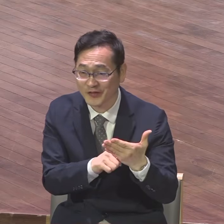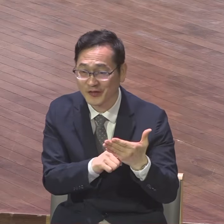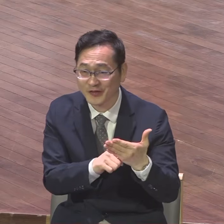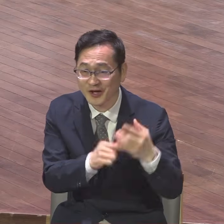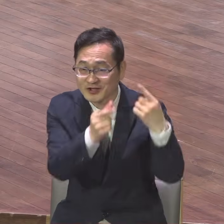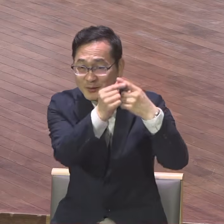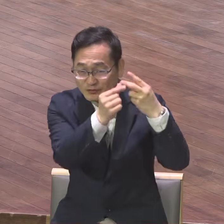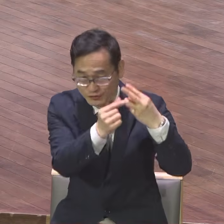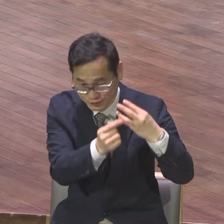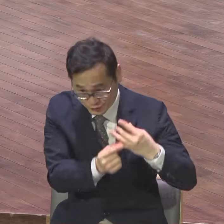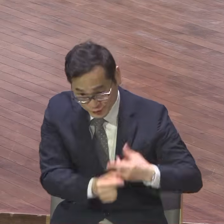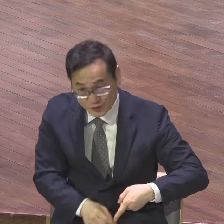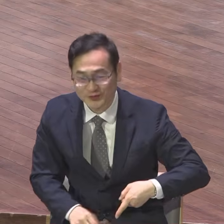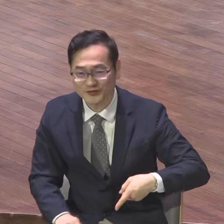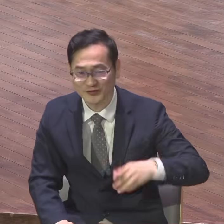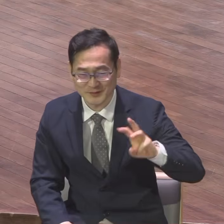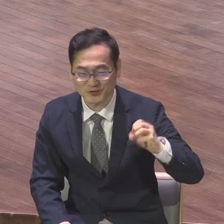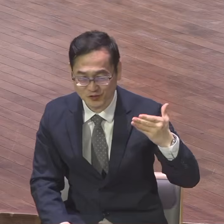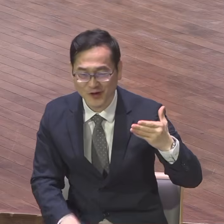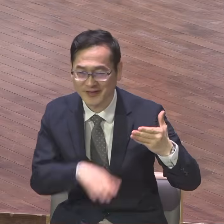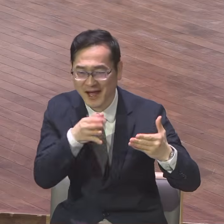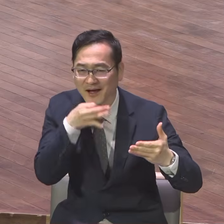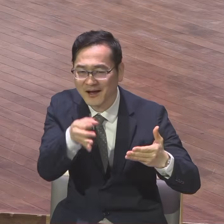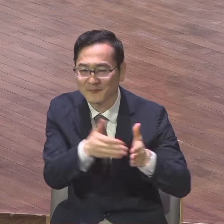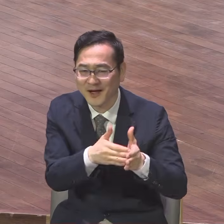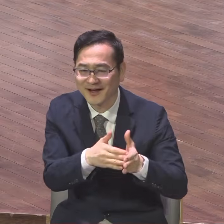마막중용 이런 고주고주가